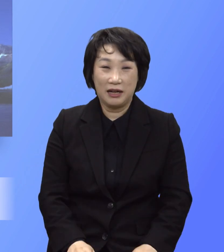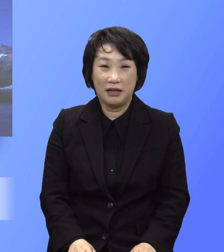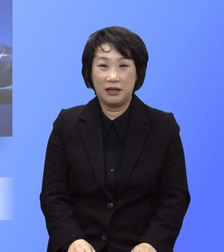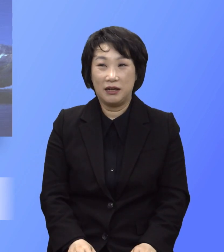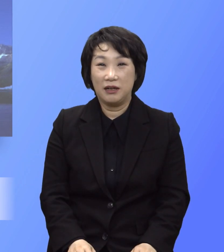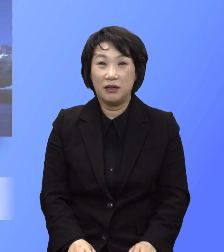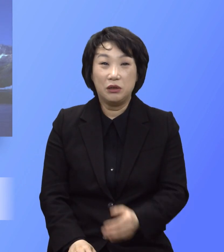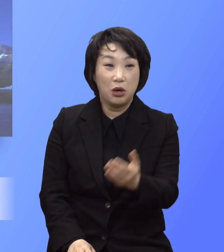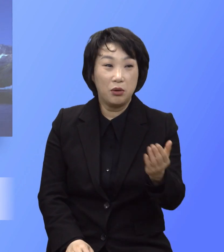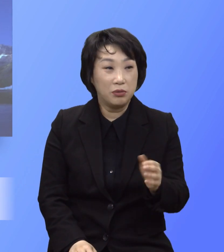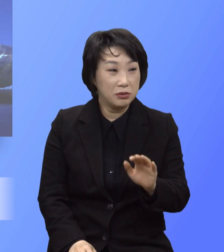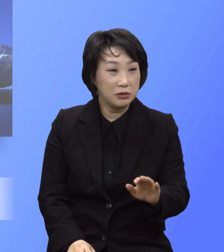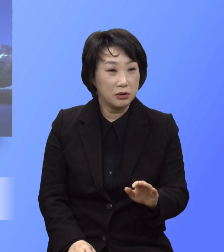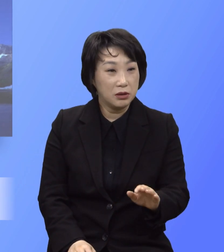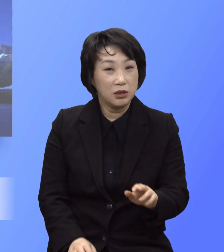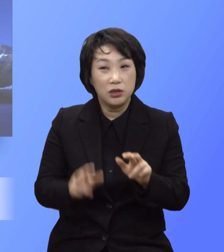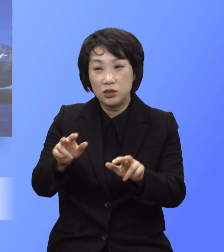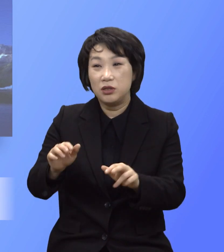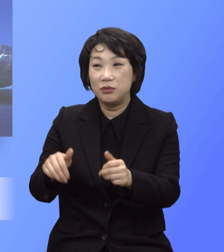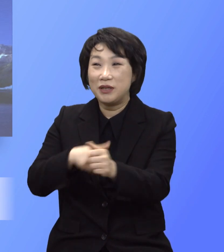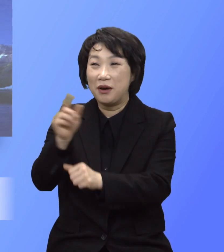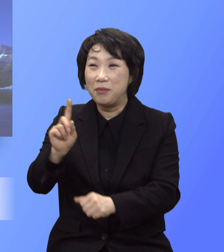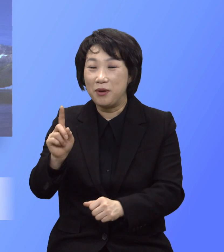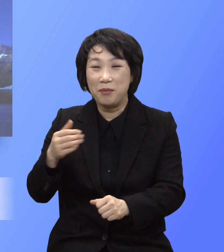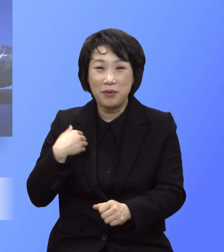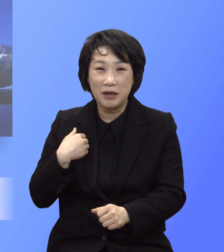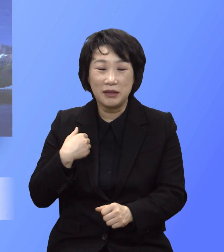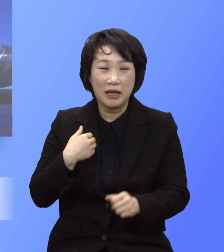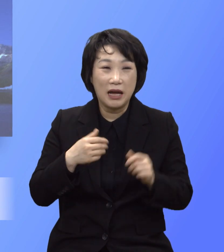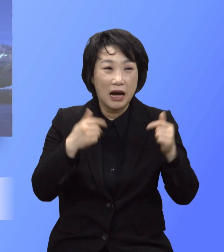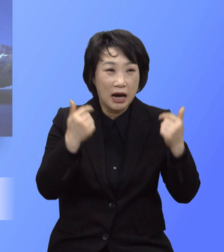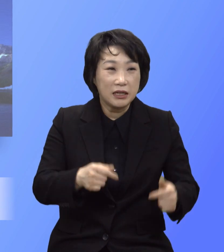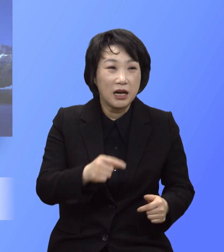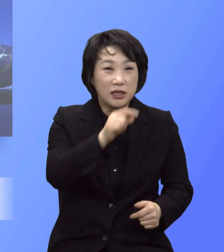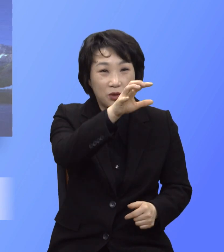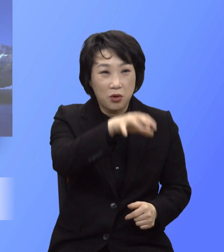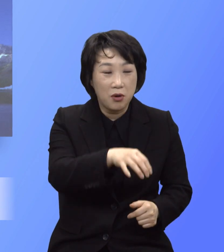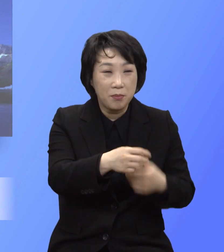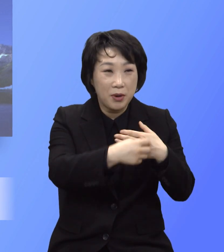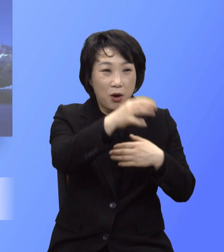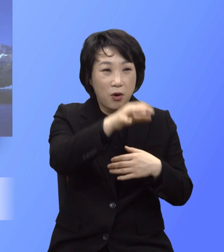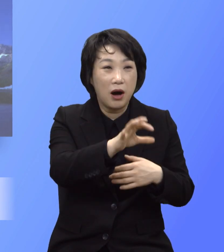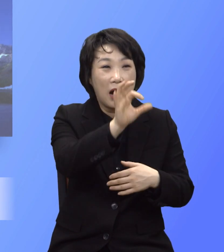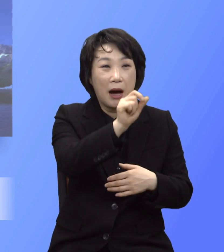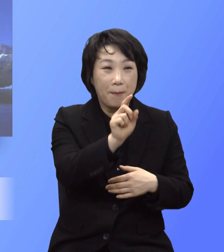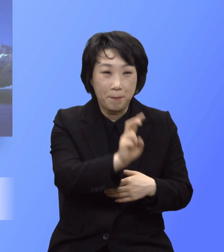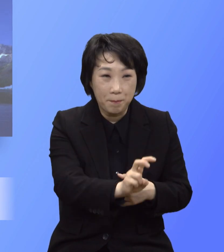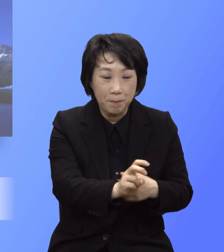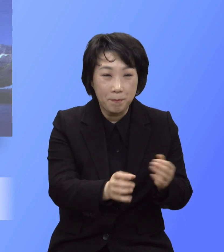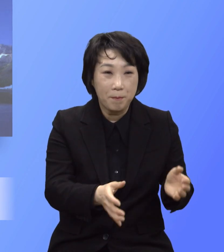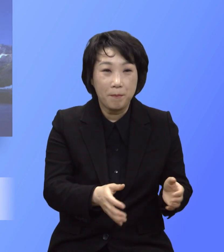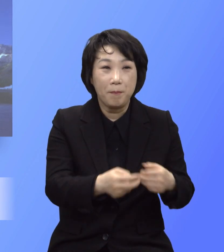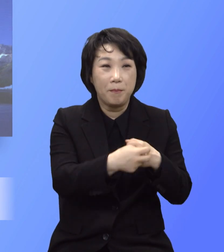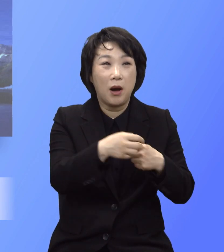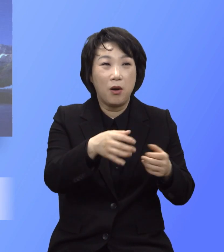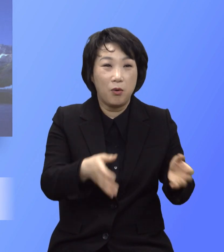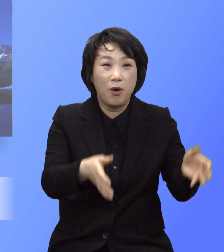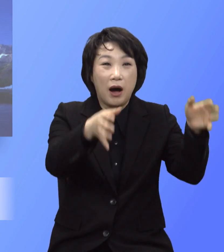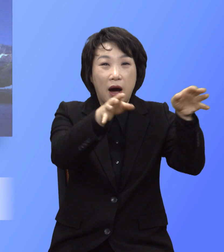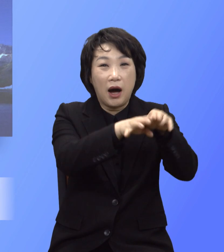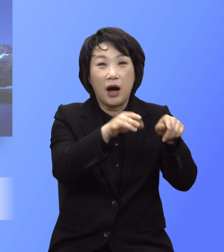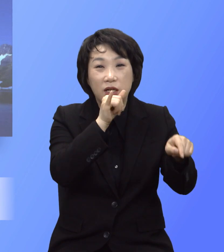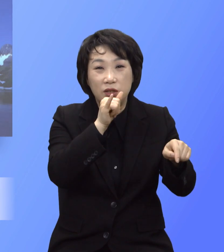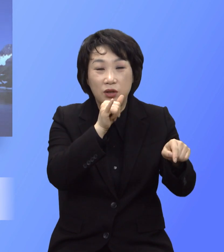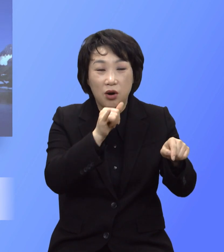가면 지금은 이제 어쩐지 모르지만 항상 그 병에는 암병 병동이 따로 있지 않습니까? 그